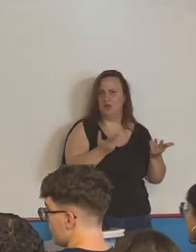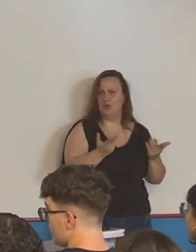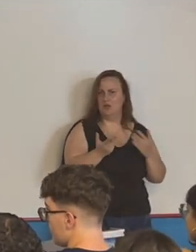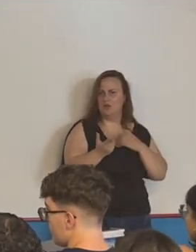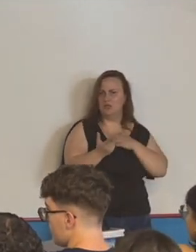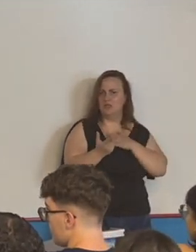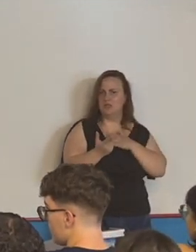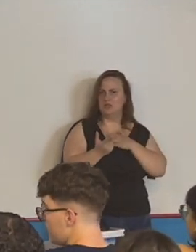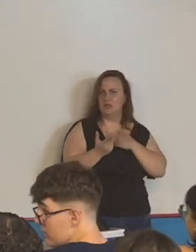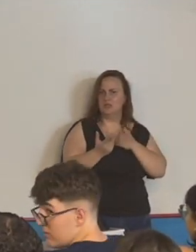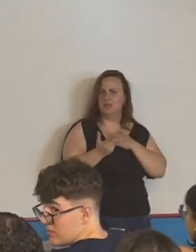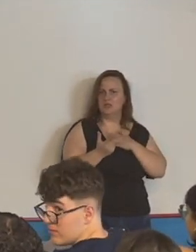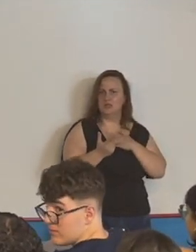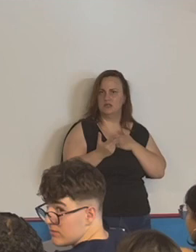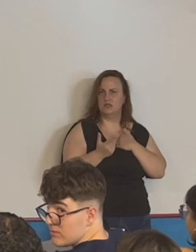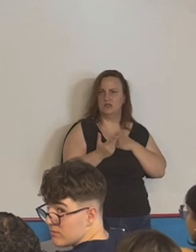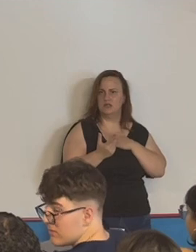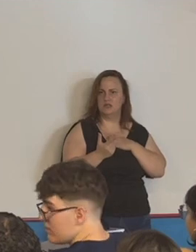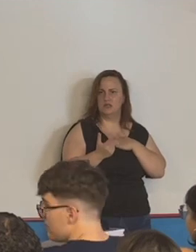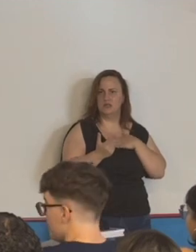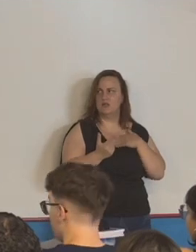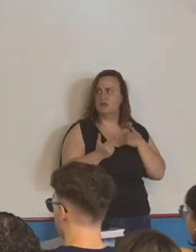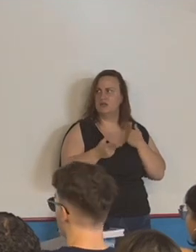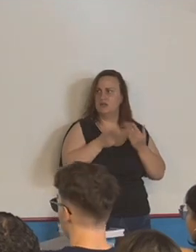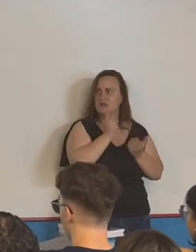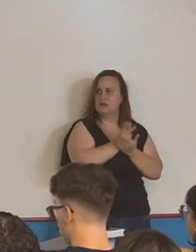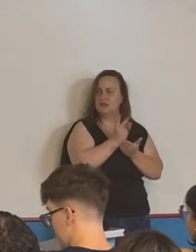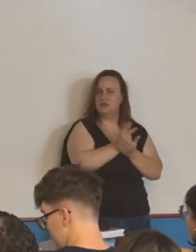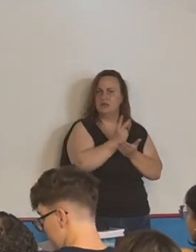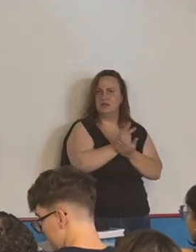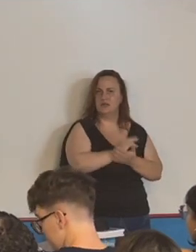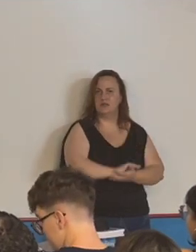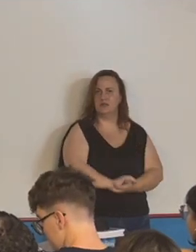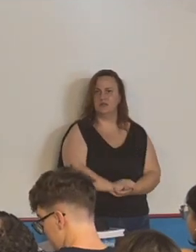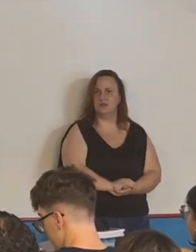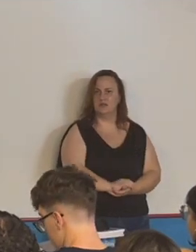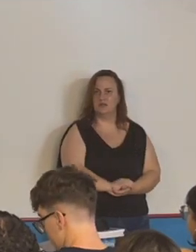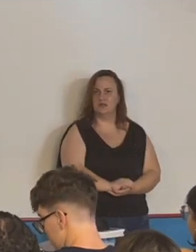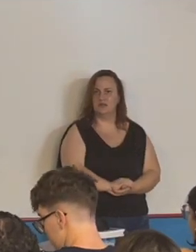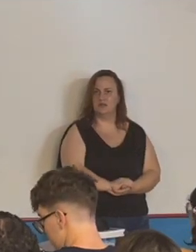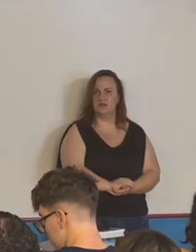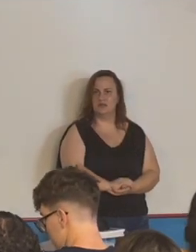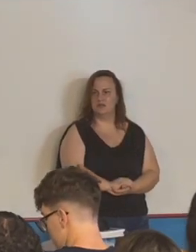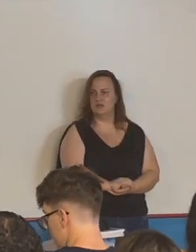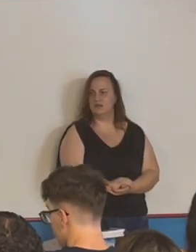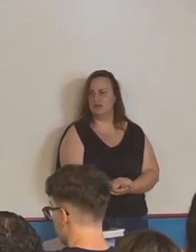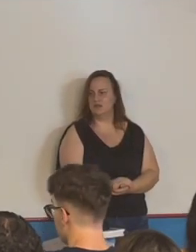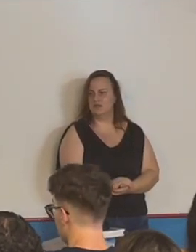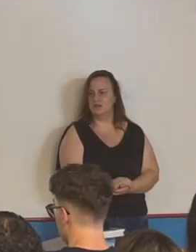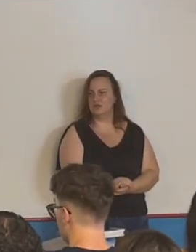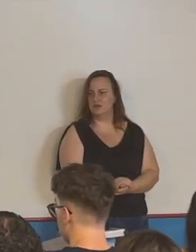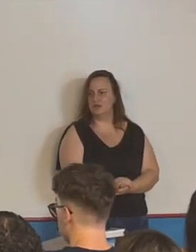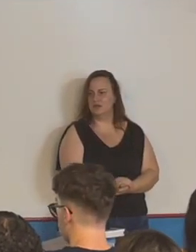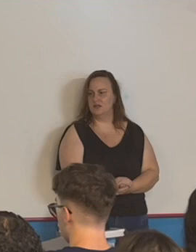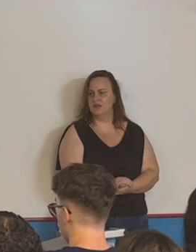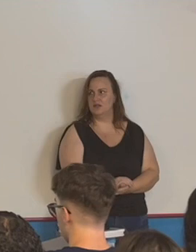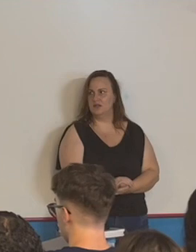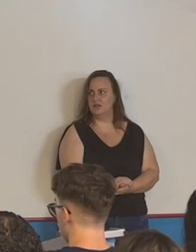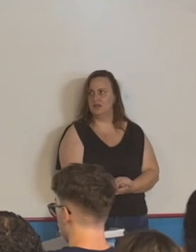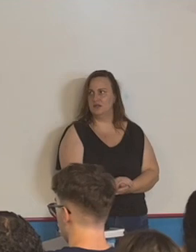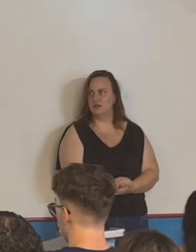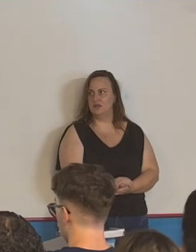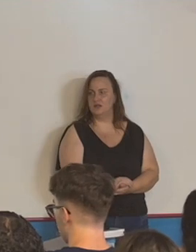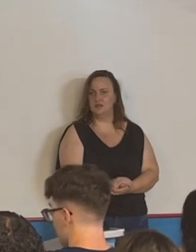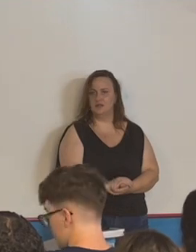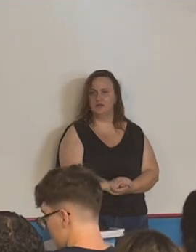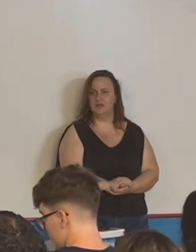específica? E é sempre a mesma portinha. Deixa eu pegar aqui. Seria o ornamento mesmo. É, um ornamentozinho. Tipo o oratório. É, aqui